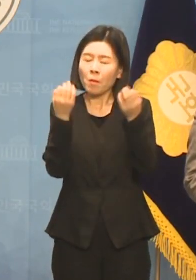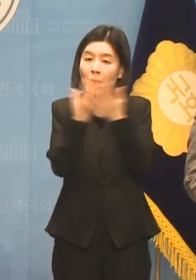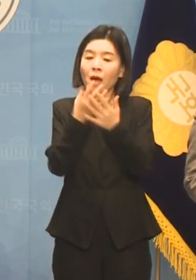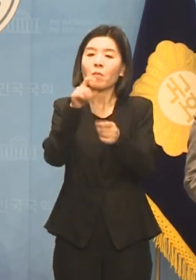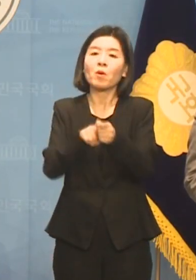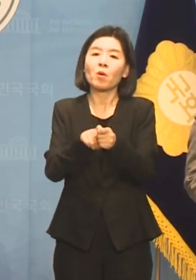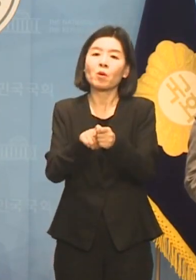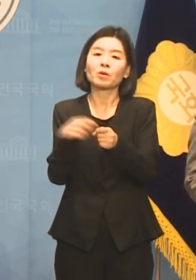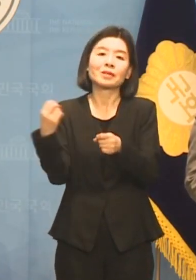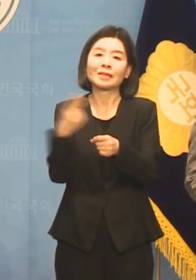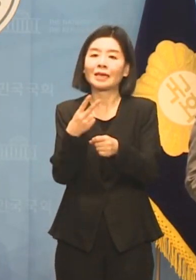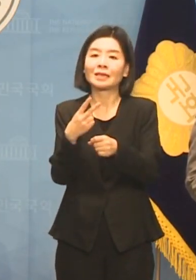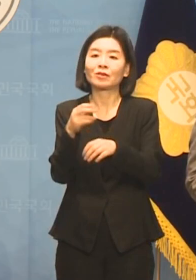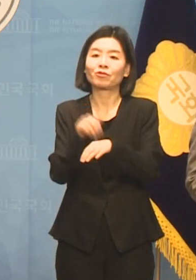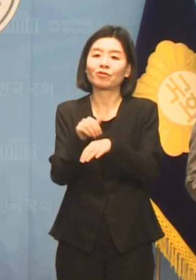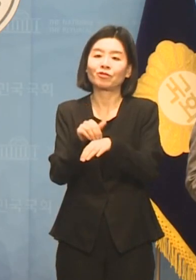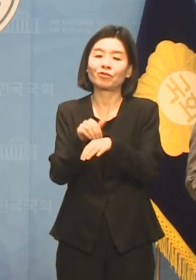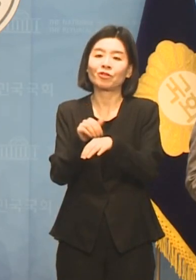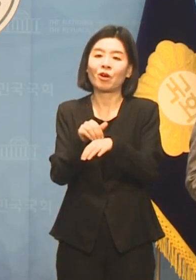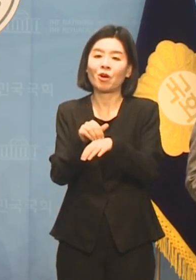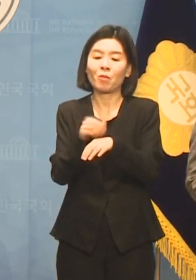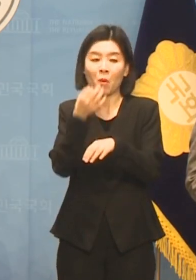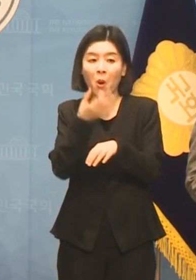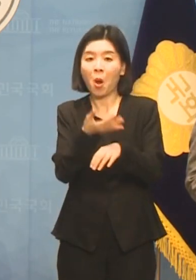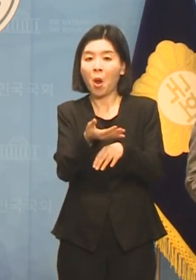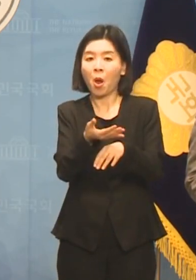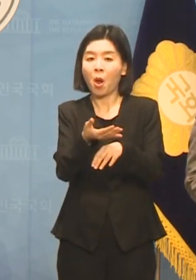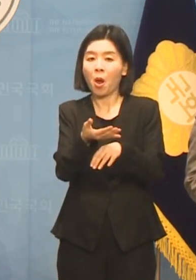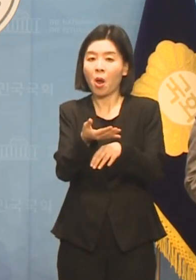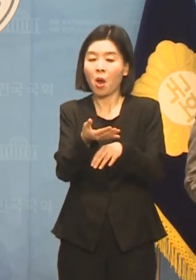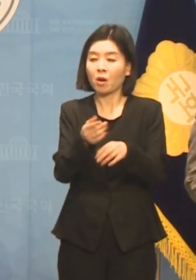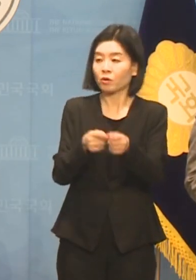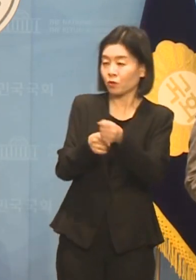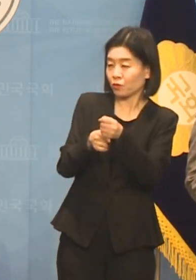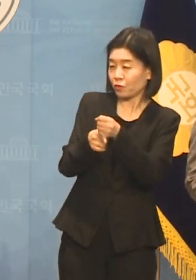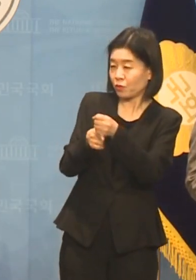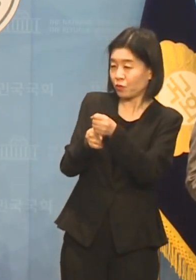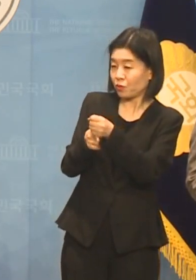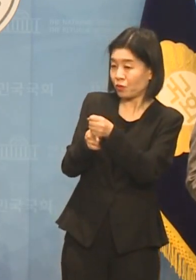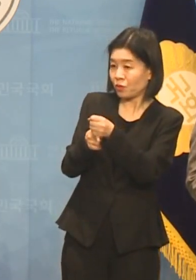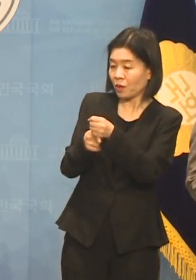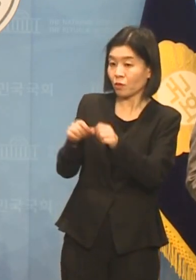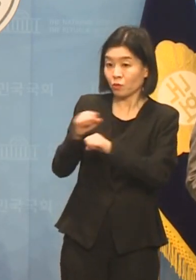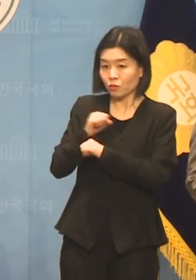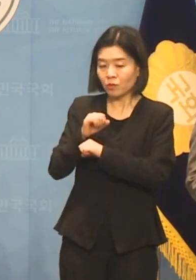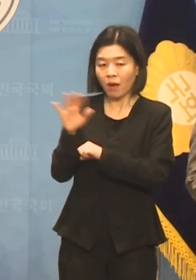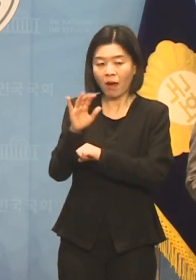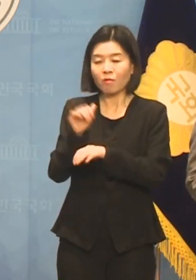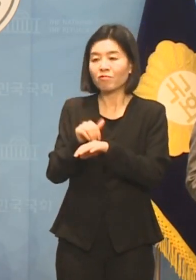조사단이 이를 추궁하자 군은 돌연 훈련을 취소 연기했습니다.